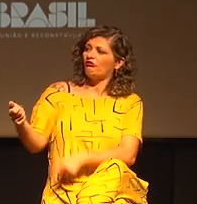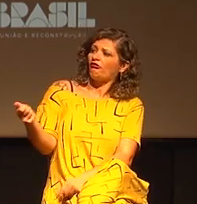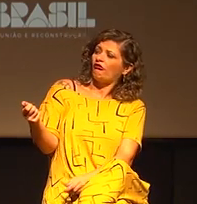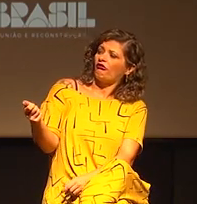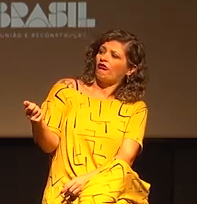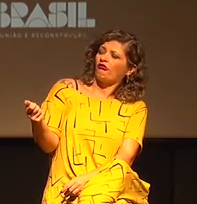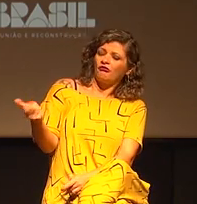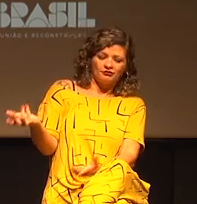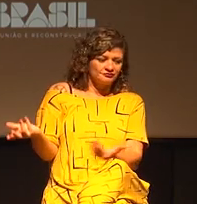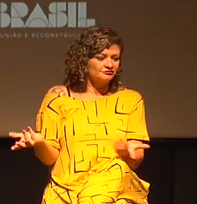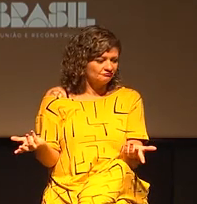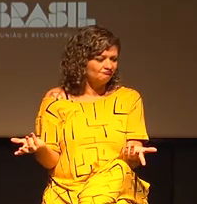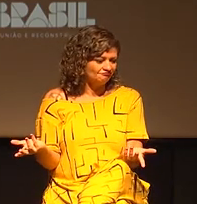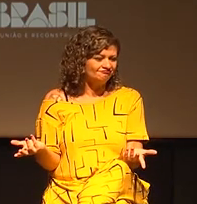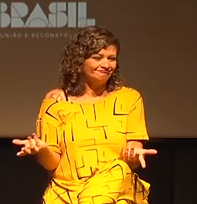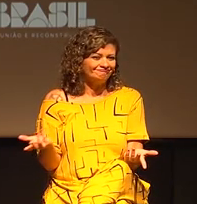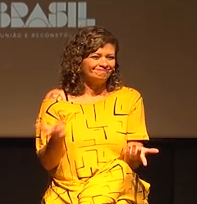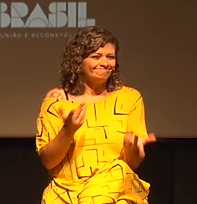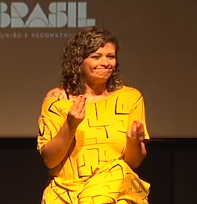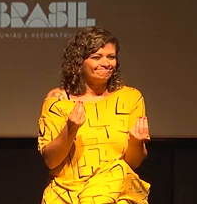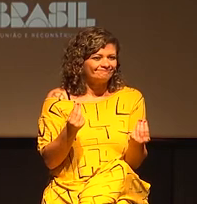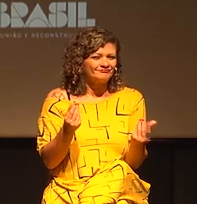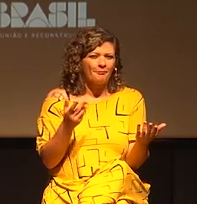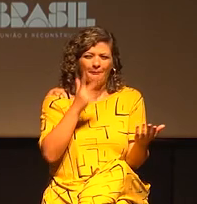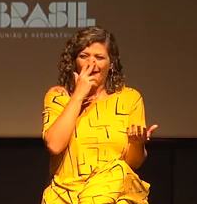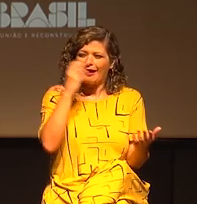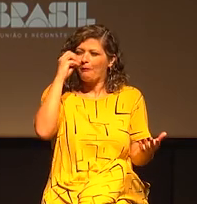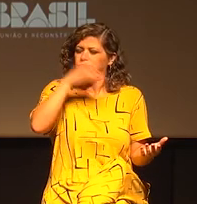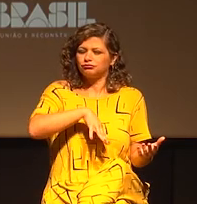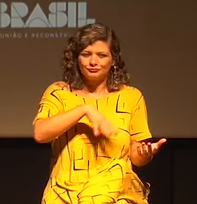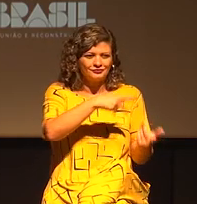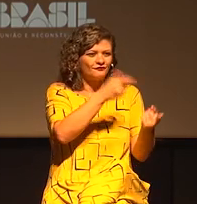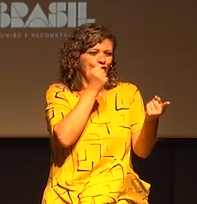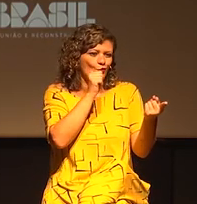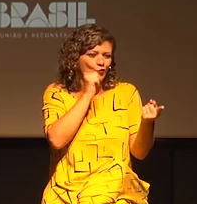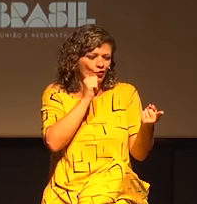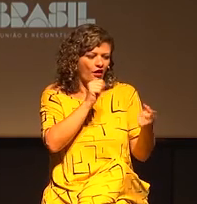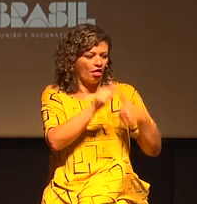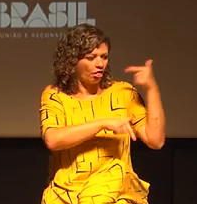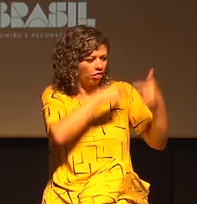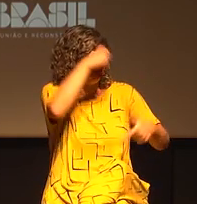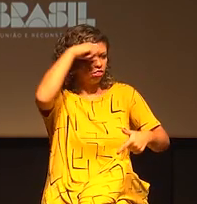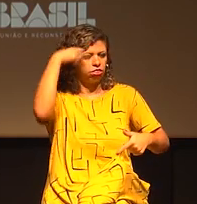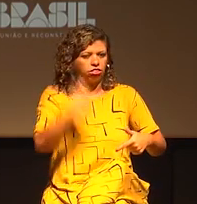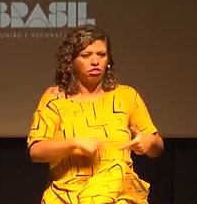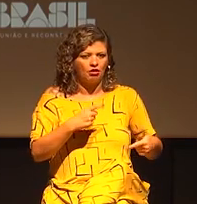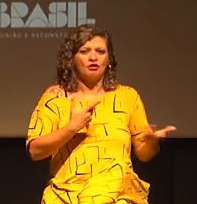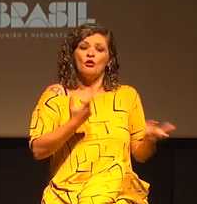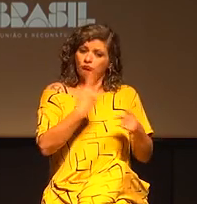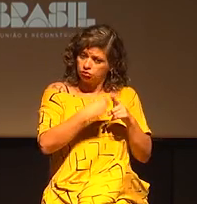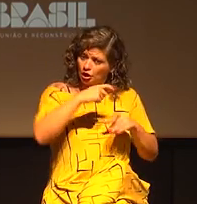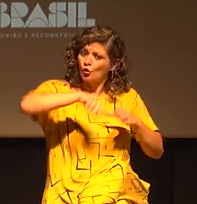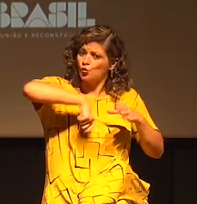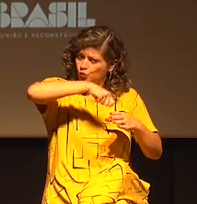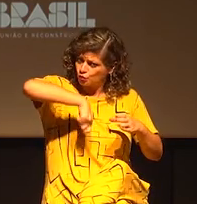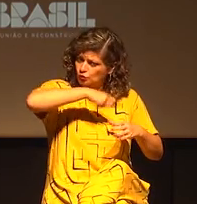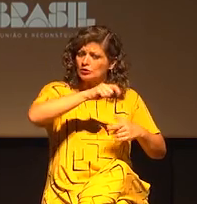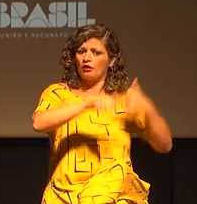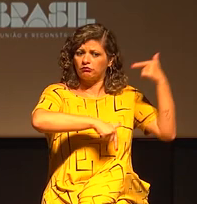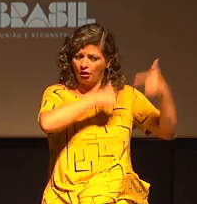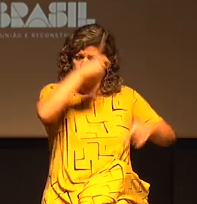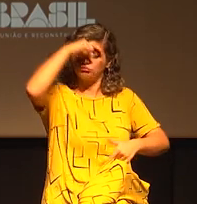né a família e tal então tem uma relação muito abusiva com as mulheres em termos de trabalho né porque cozinhar dá trabalho é